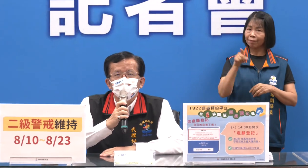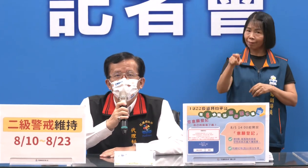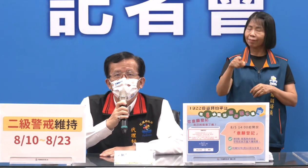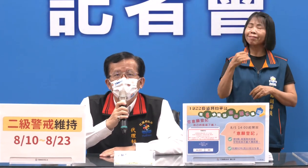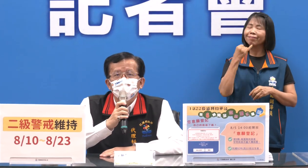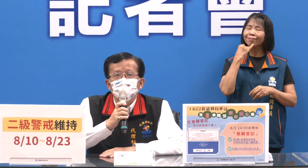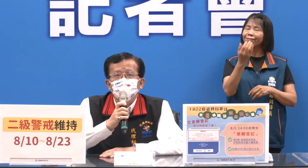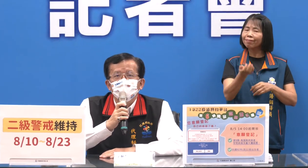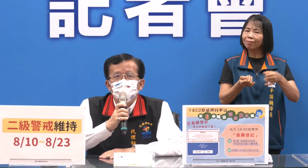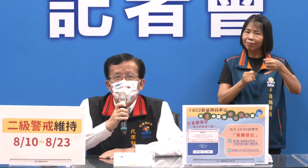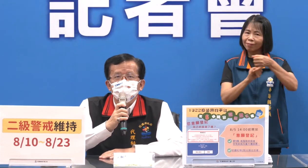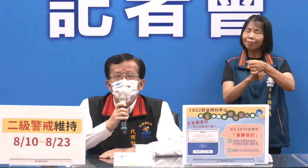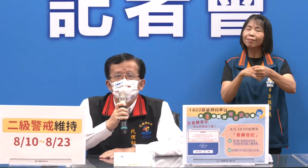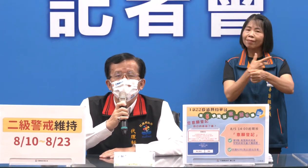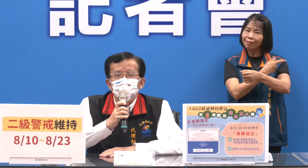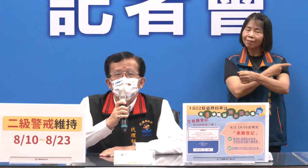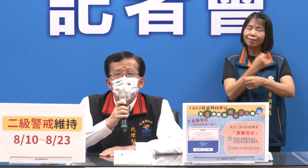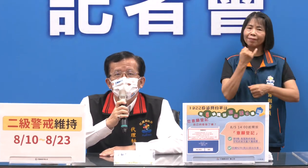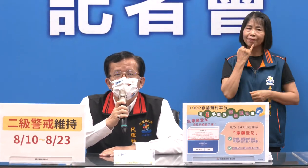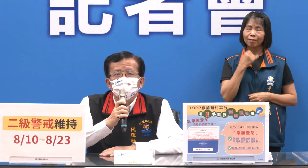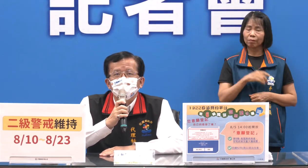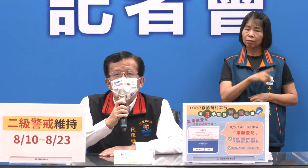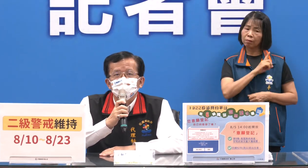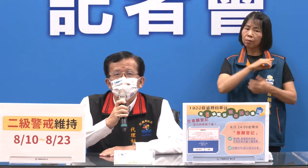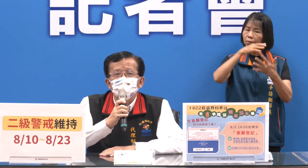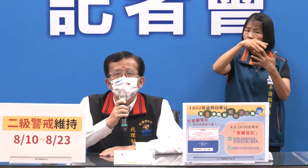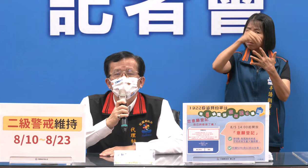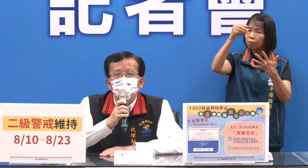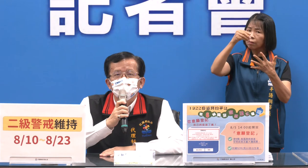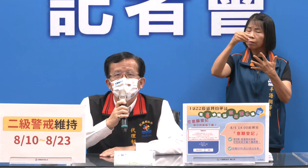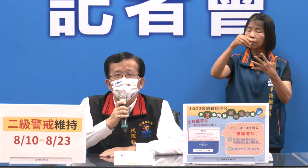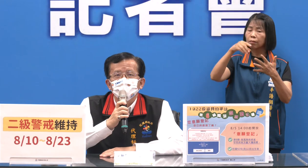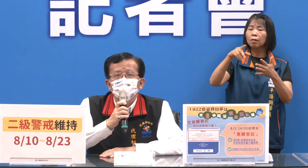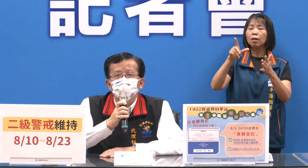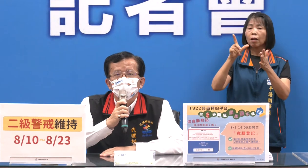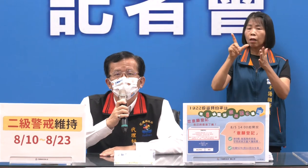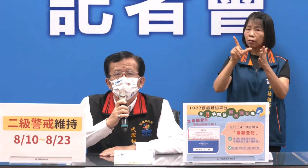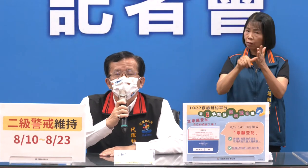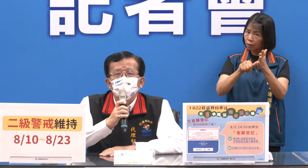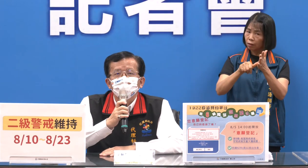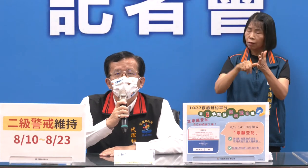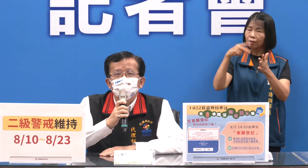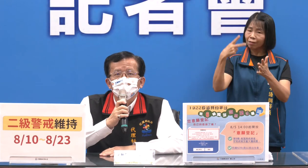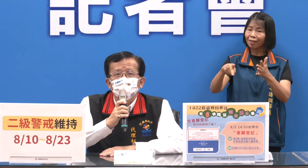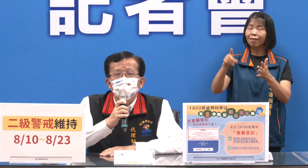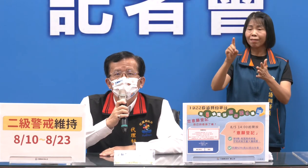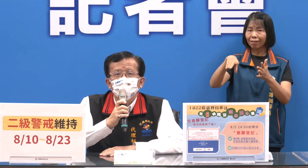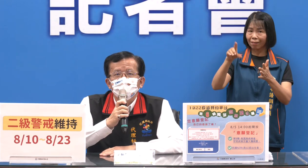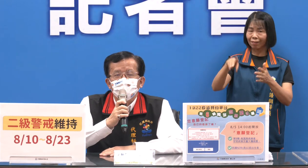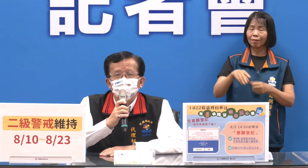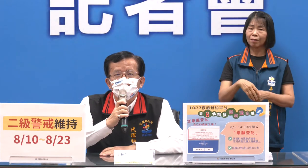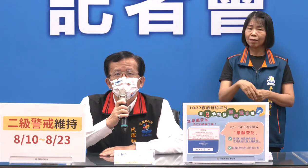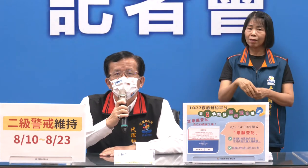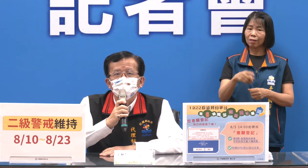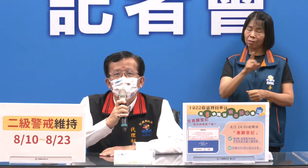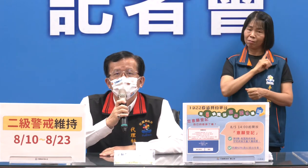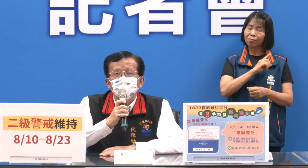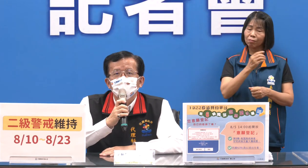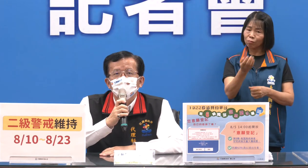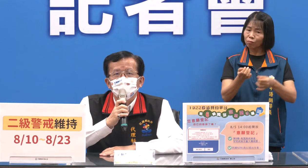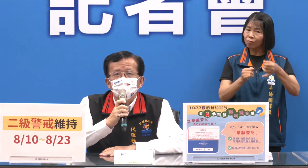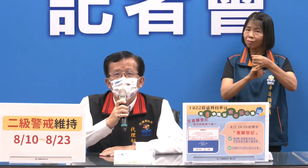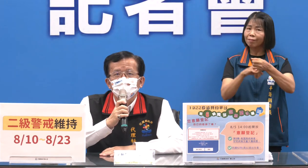可以来预约，你自己在选择你可以打的时间跟地点。 做这一方面的两阶段